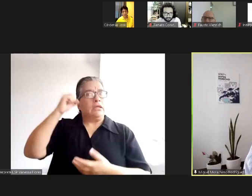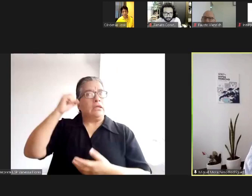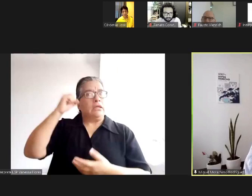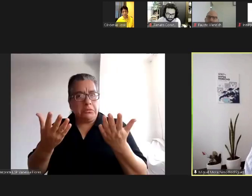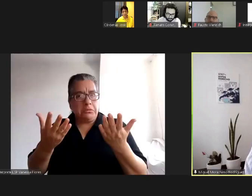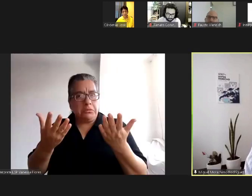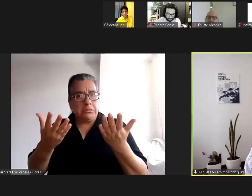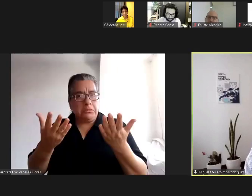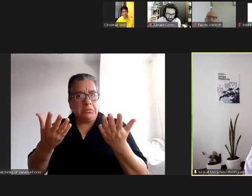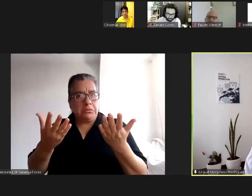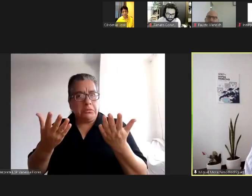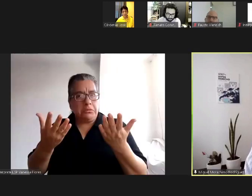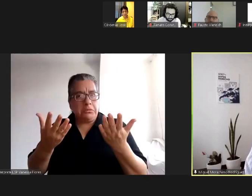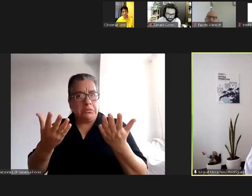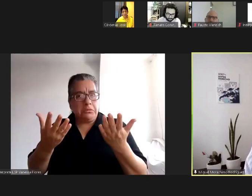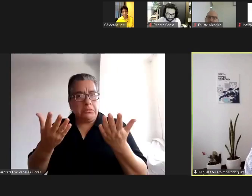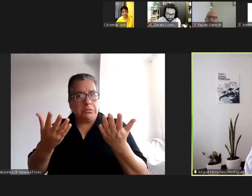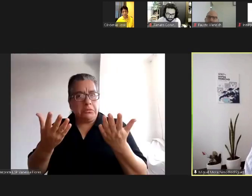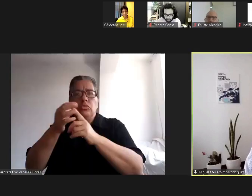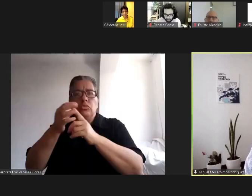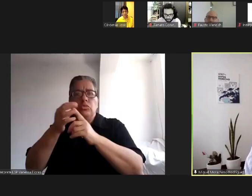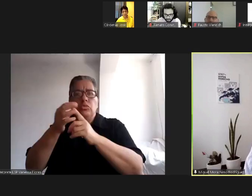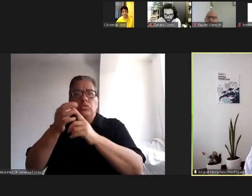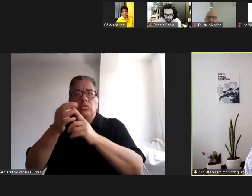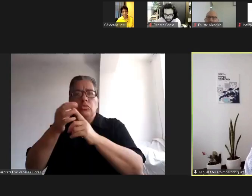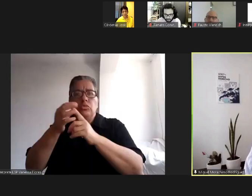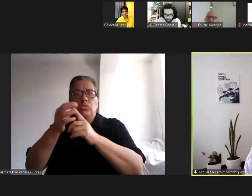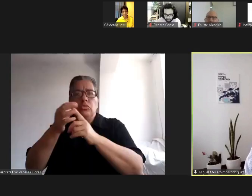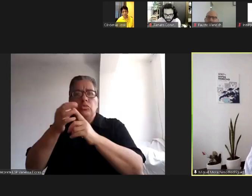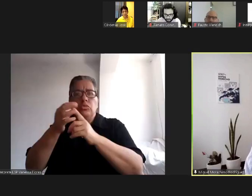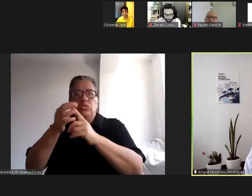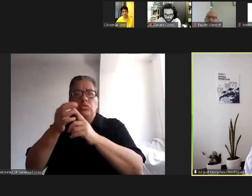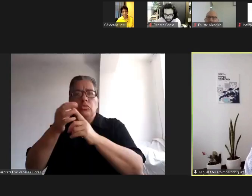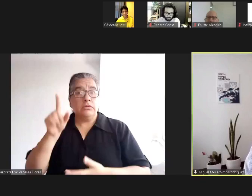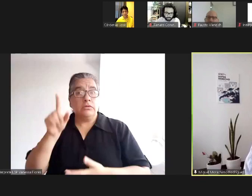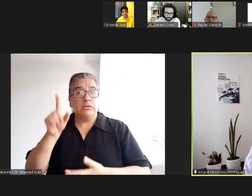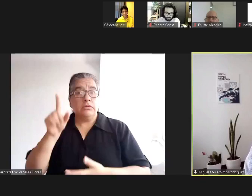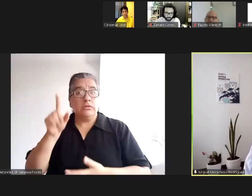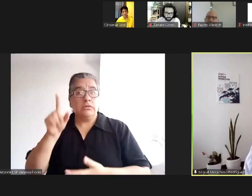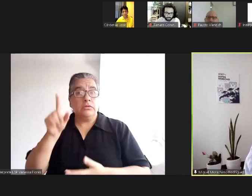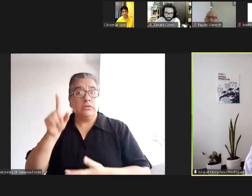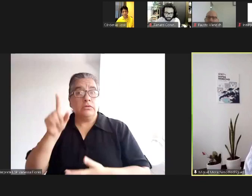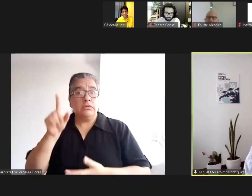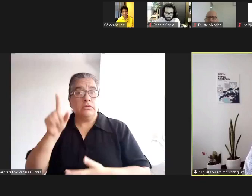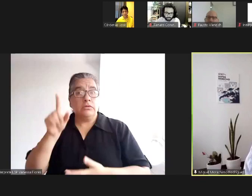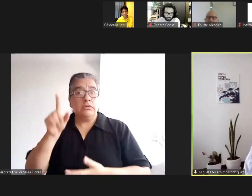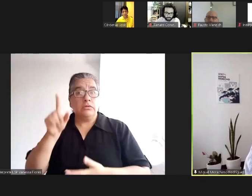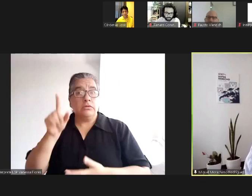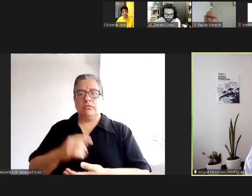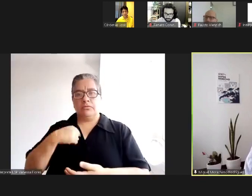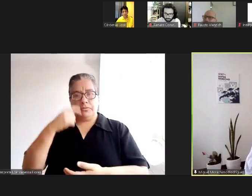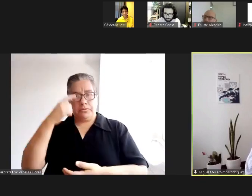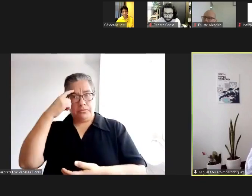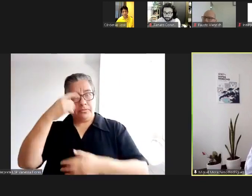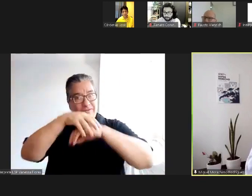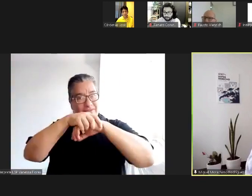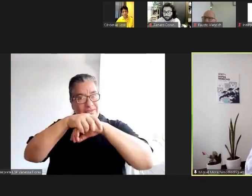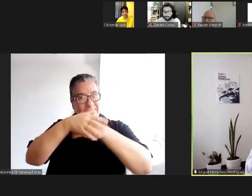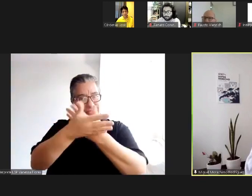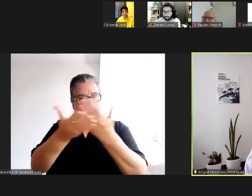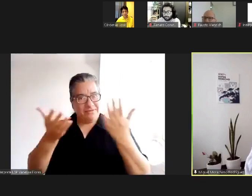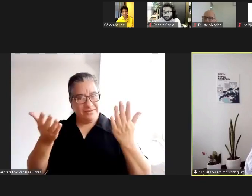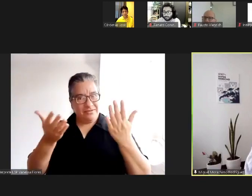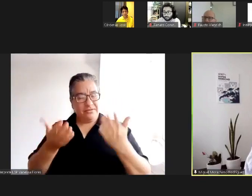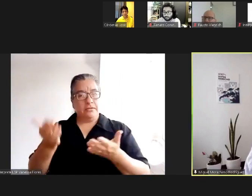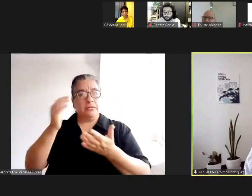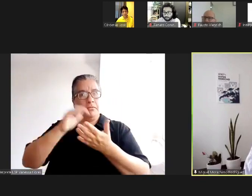al conocimiento y es desde ese punto de vista que estoy muy entusiasmado y lo felicito por haber puesto más de una